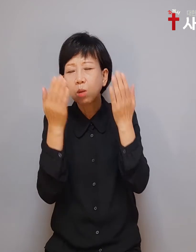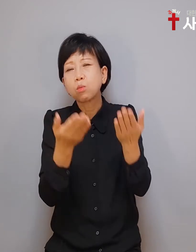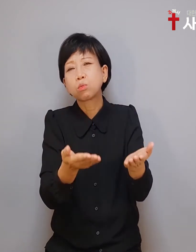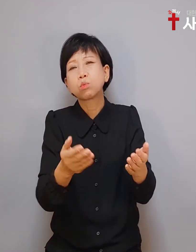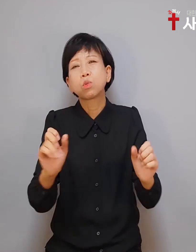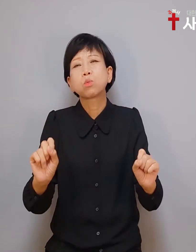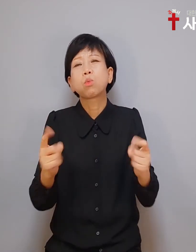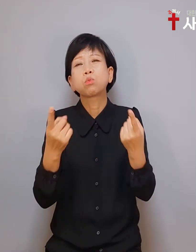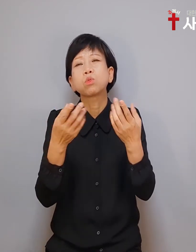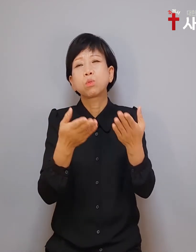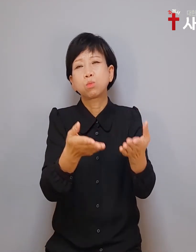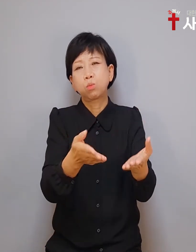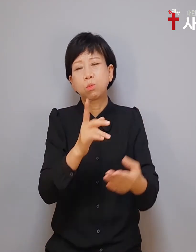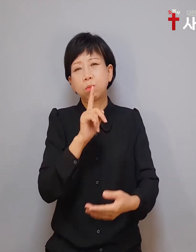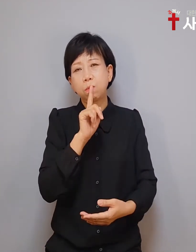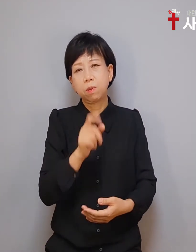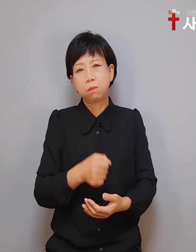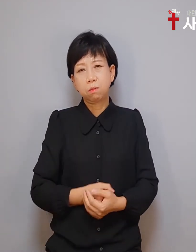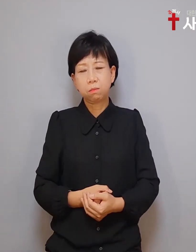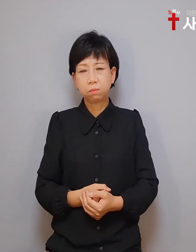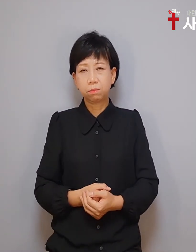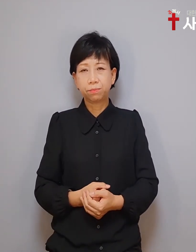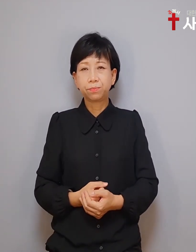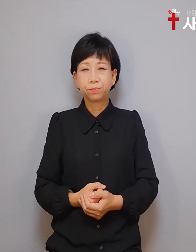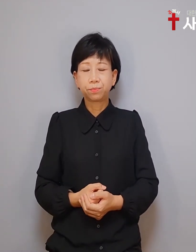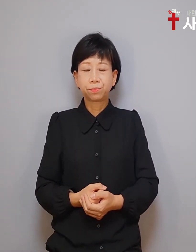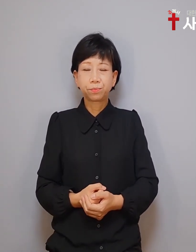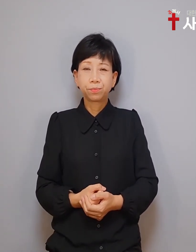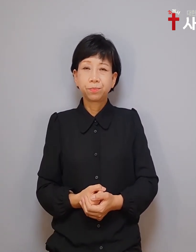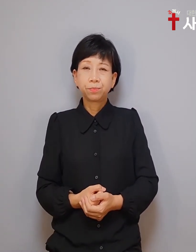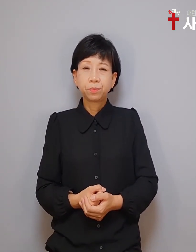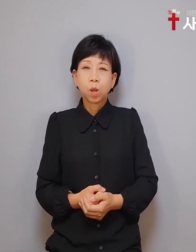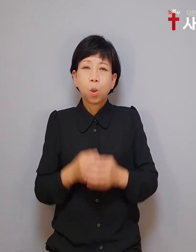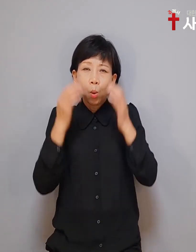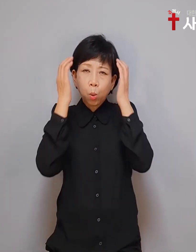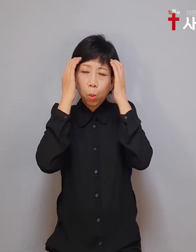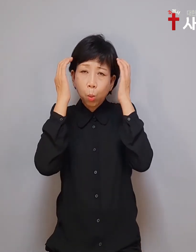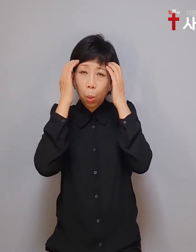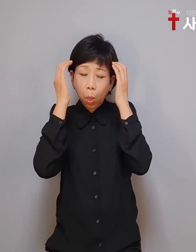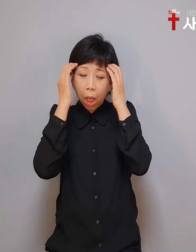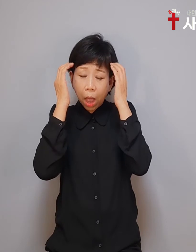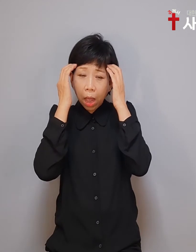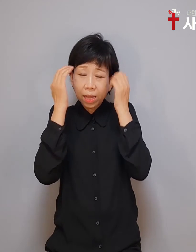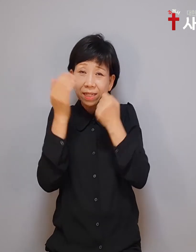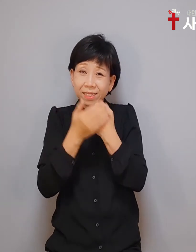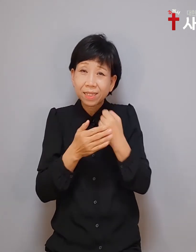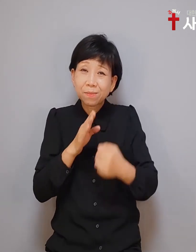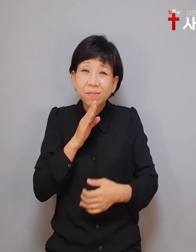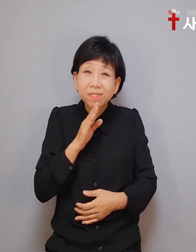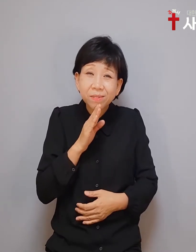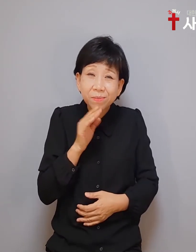고난도 받게 하셨다는 말씀이 있어요. 고난이 은혜일까요?